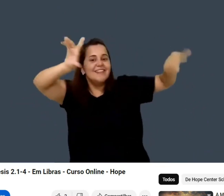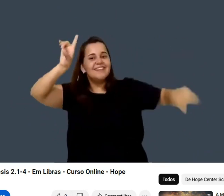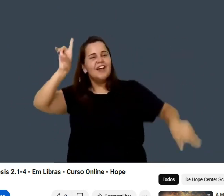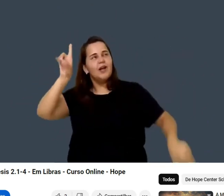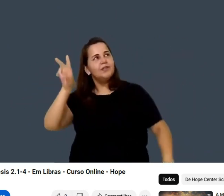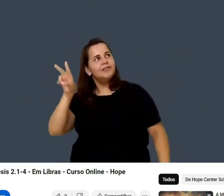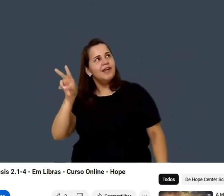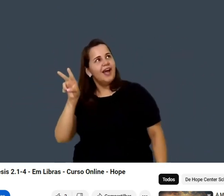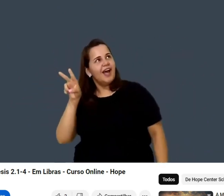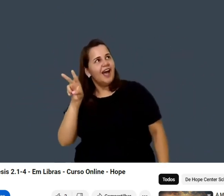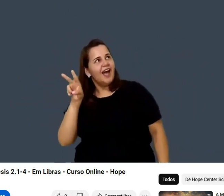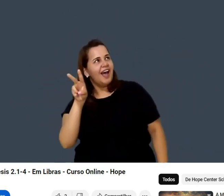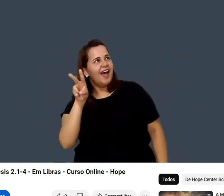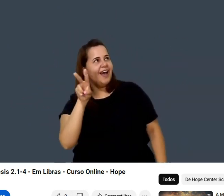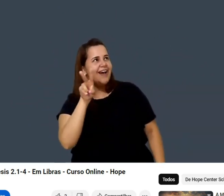céu. Então,